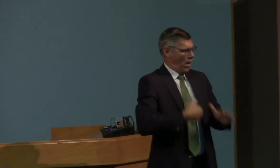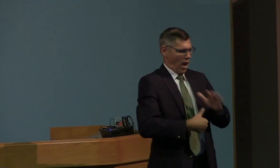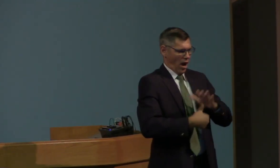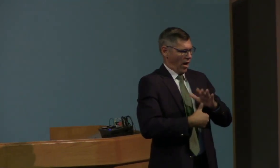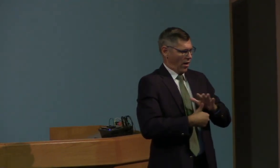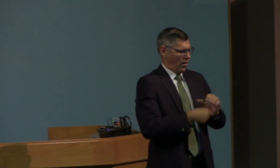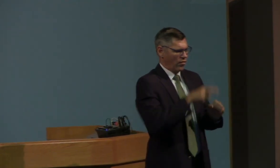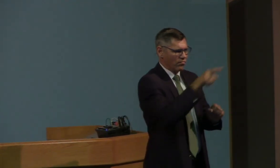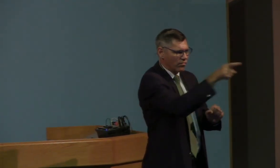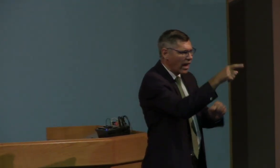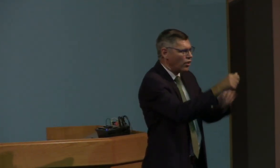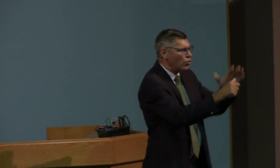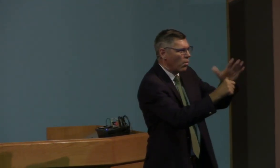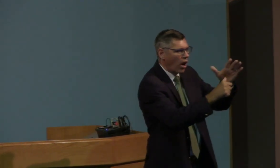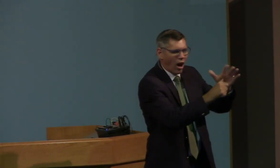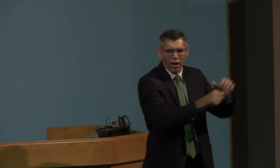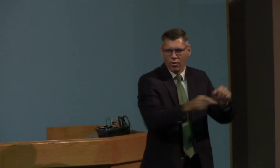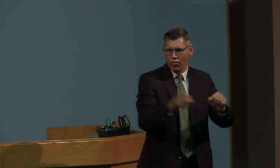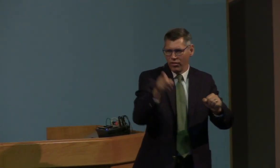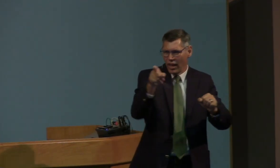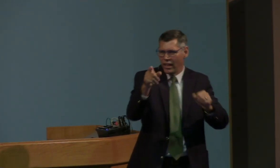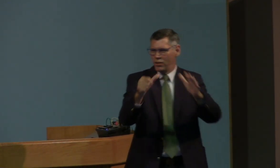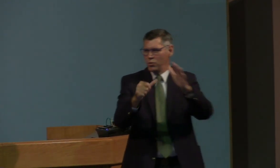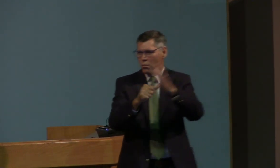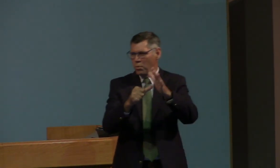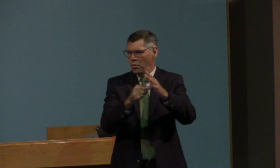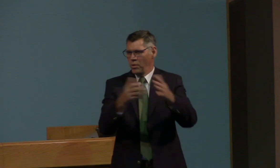belangrik, jy is so belangrik, of jy is so.